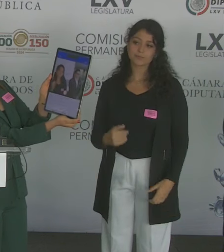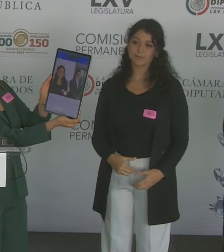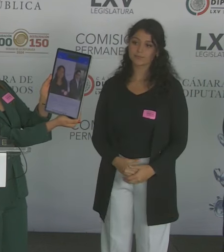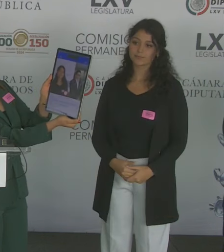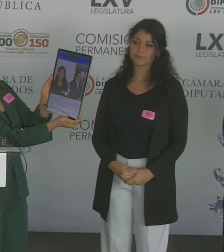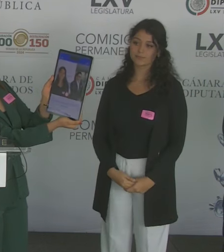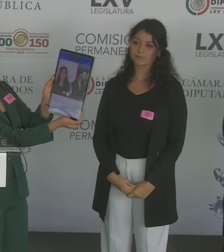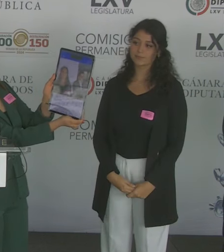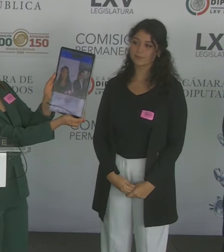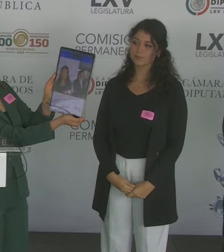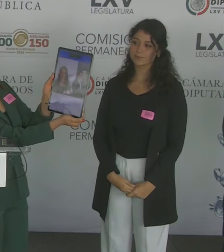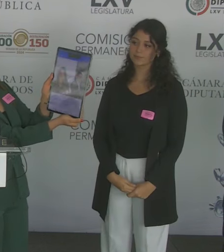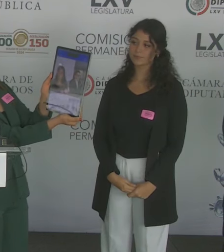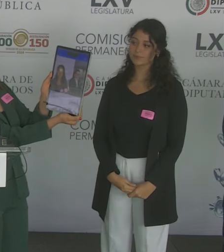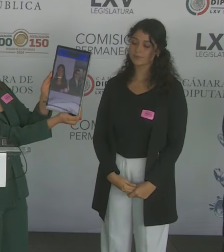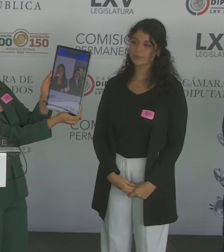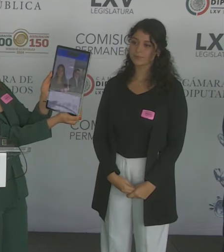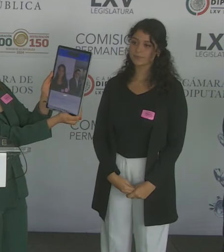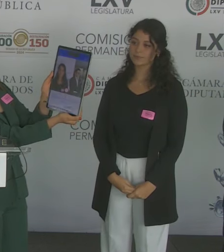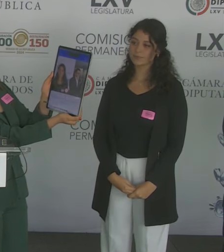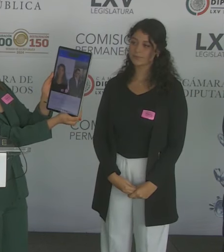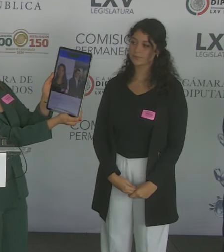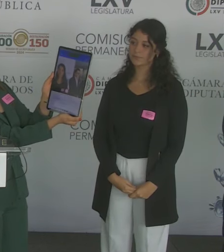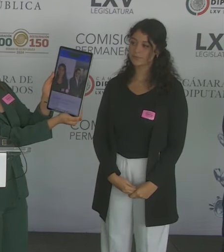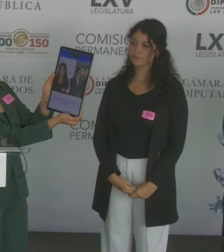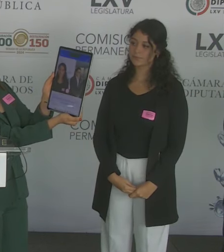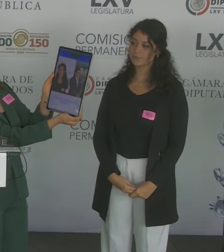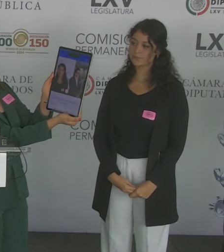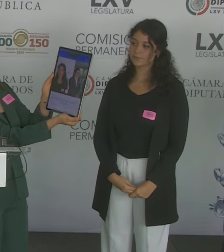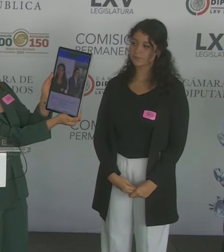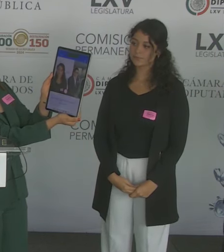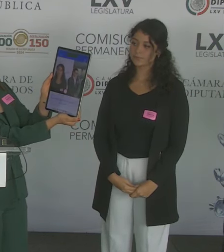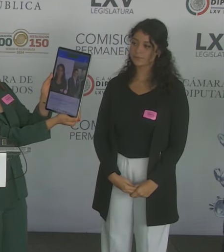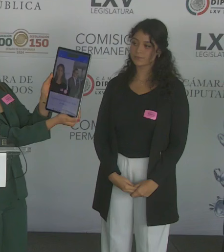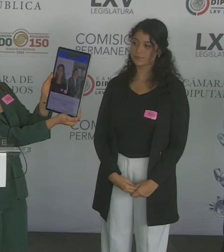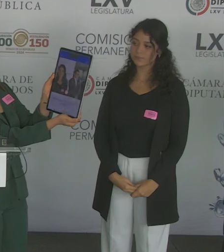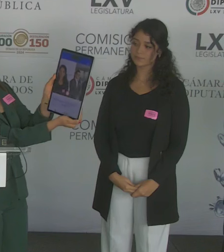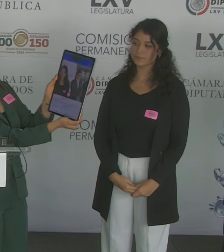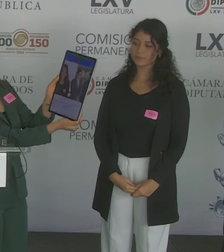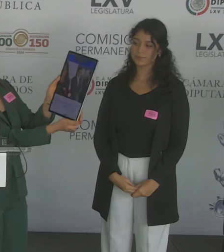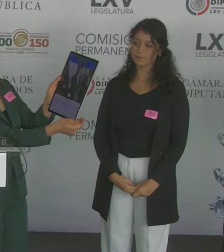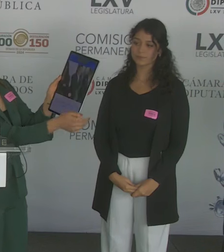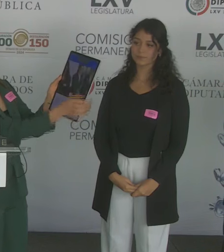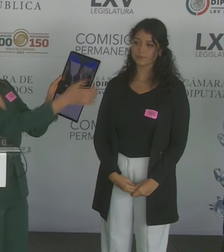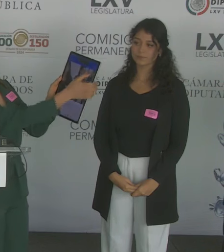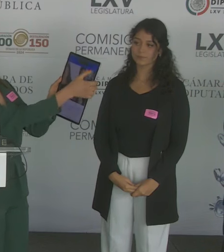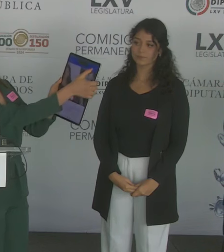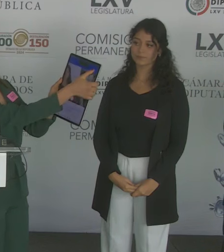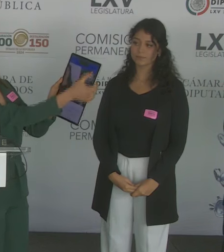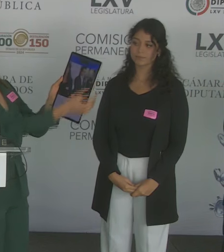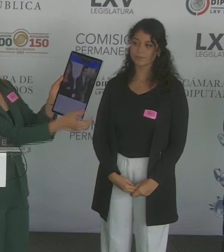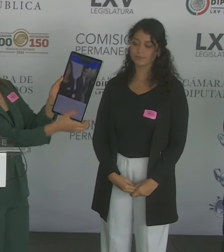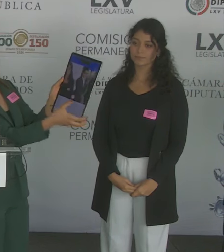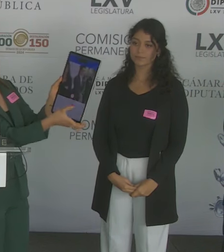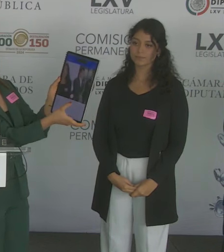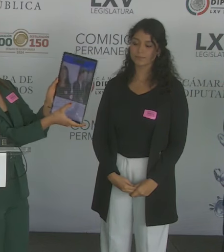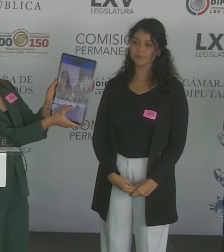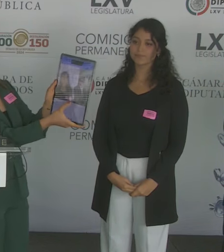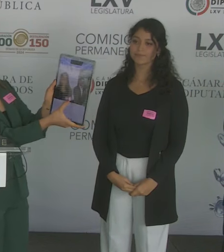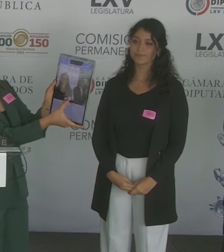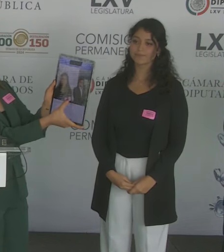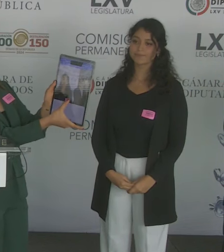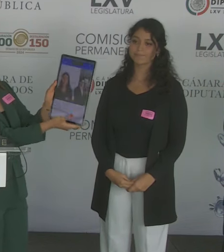traducción Okay la primera traducción nos dice sí Dónde está la oficina de mi abogado la segunda traducción